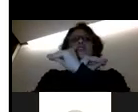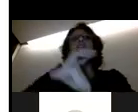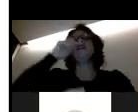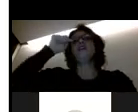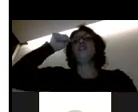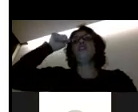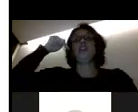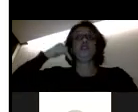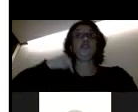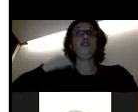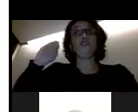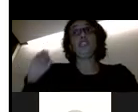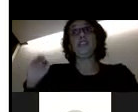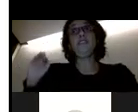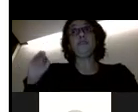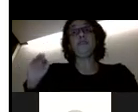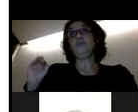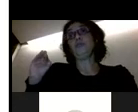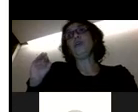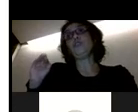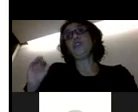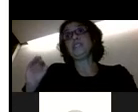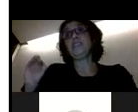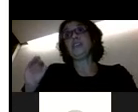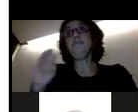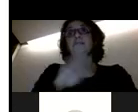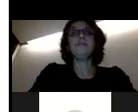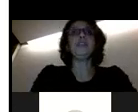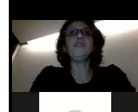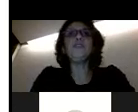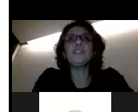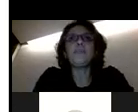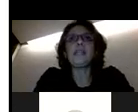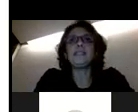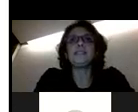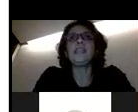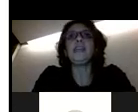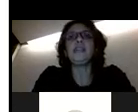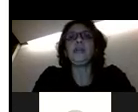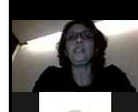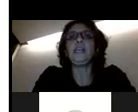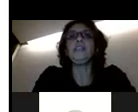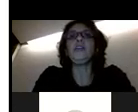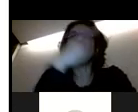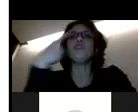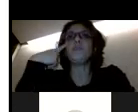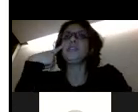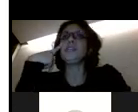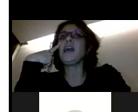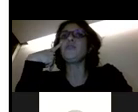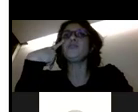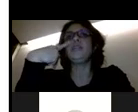la noche, yo chica, cuando yo era chica, ¿cierto? Entonces se repetían